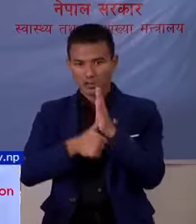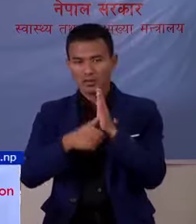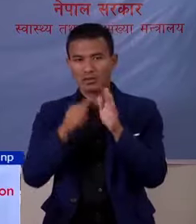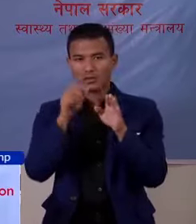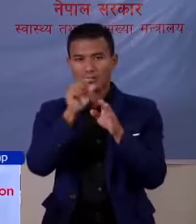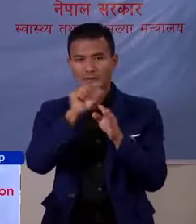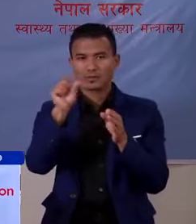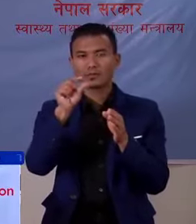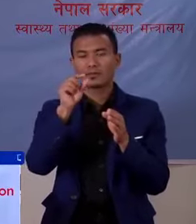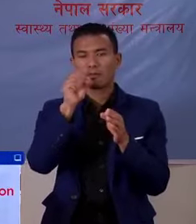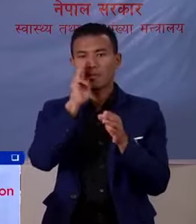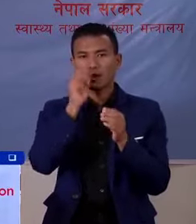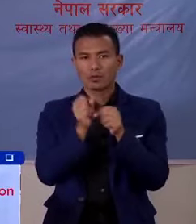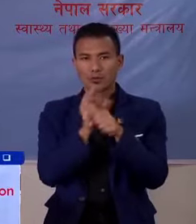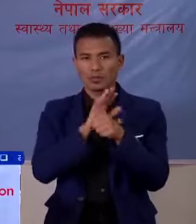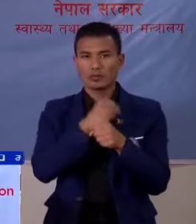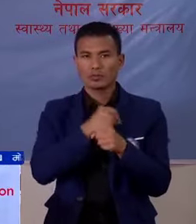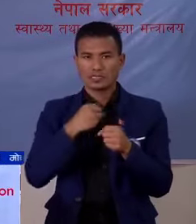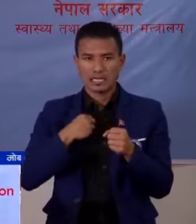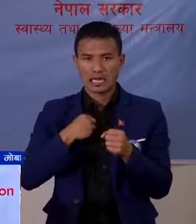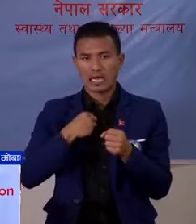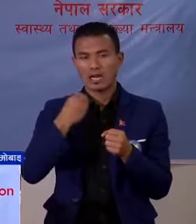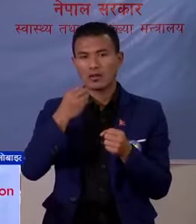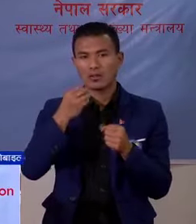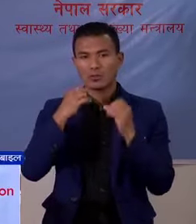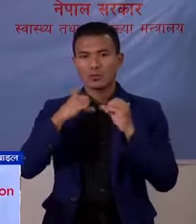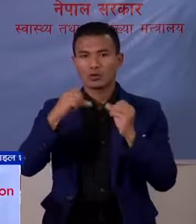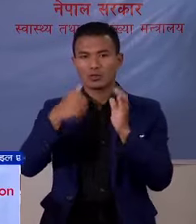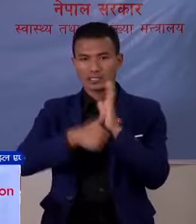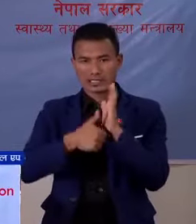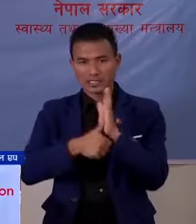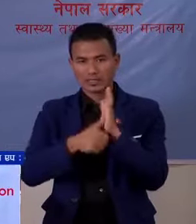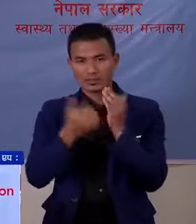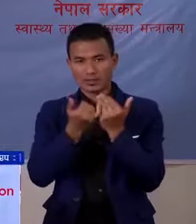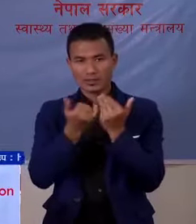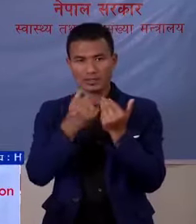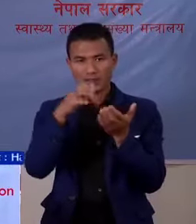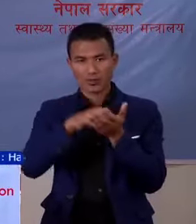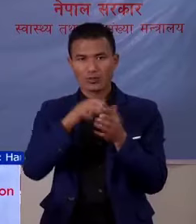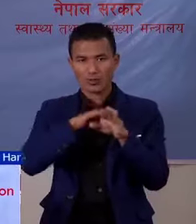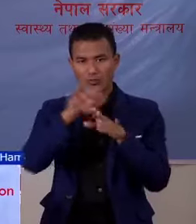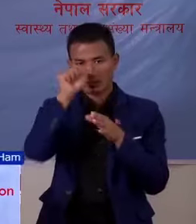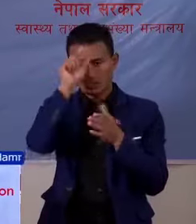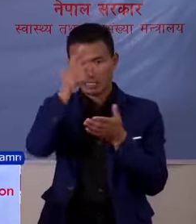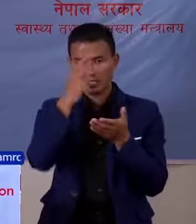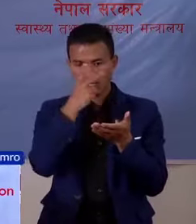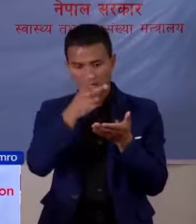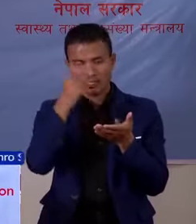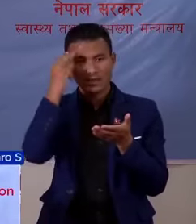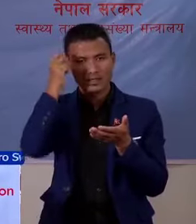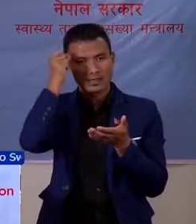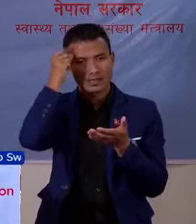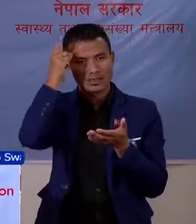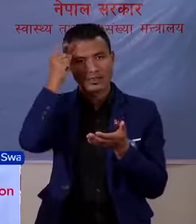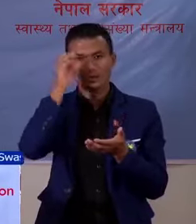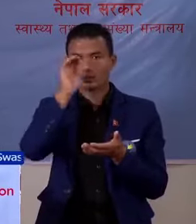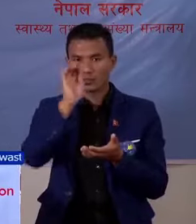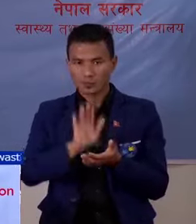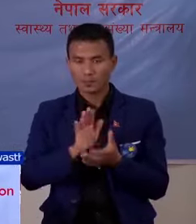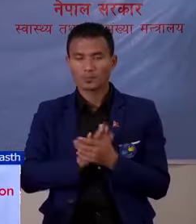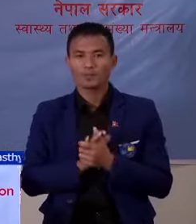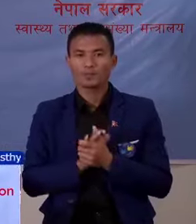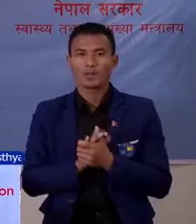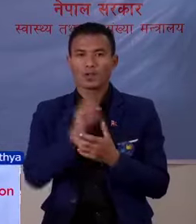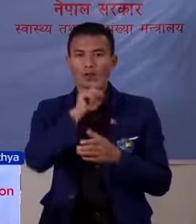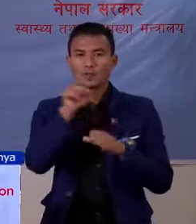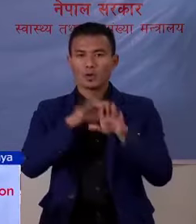जानकारी, जहाँ कोभिडको उपचार तथा प्रयोगशालाको टेस्टहरू हुन्छ, त्यसको जानकारी लिन सक्छौँ। त्यसै गरी